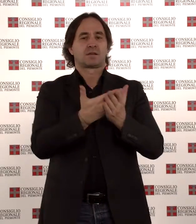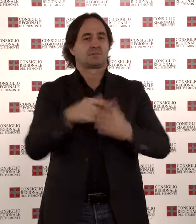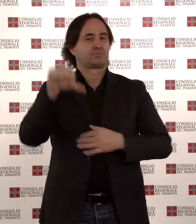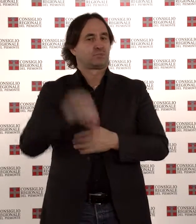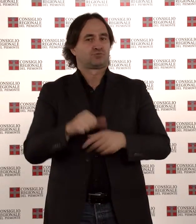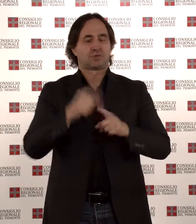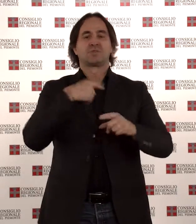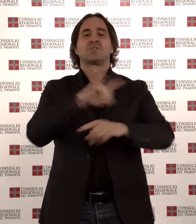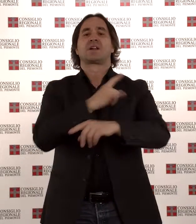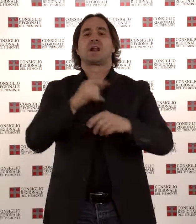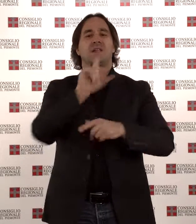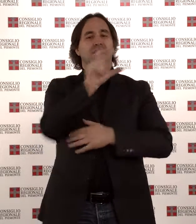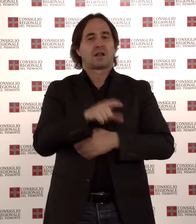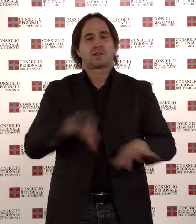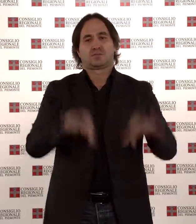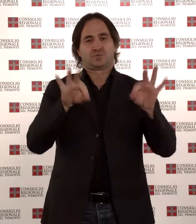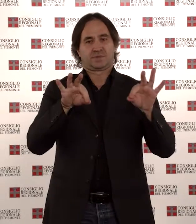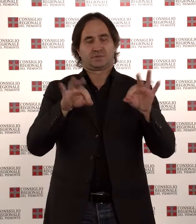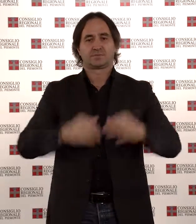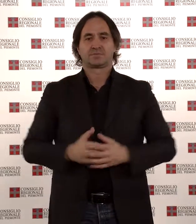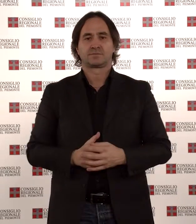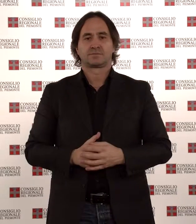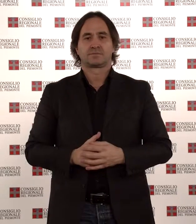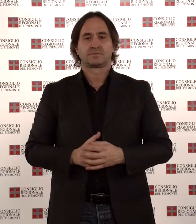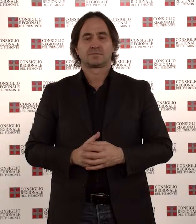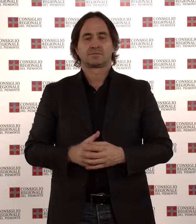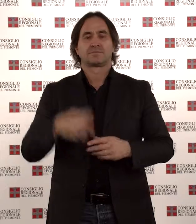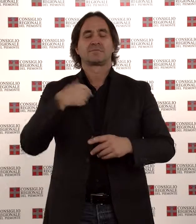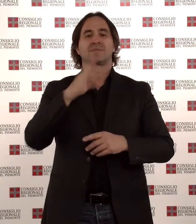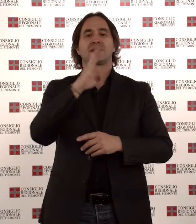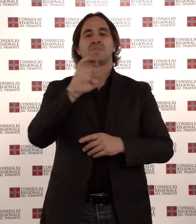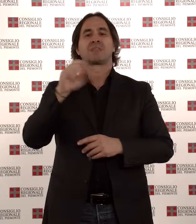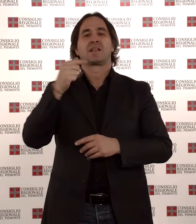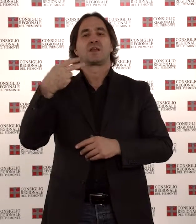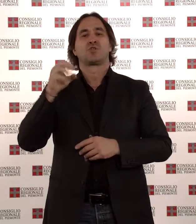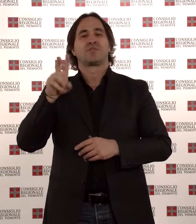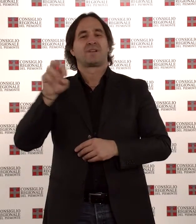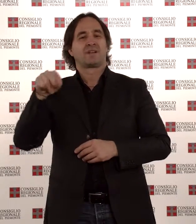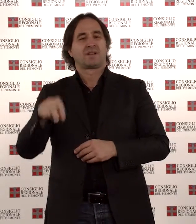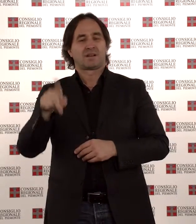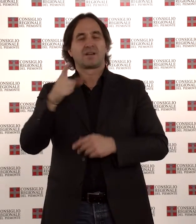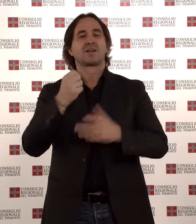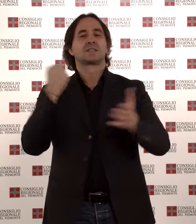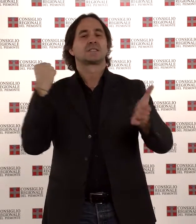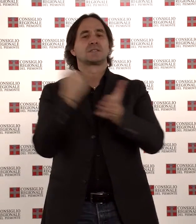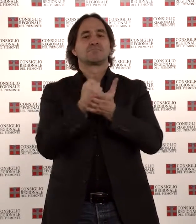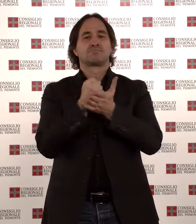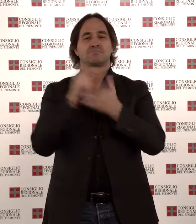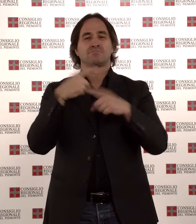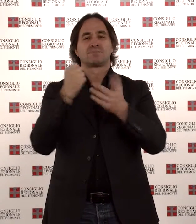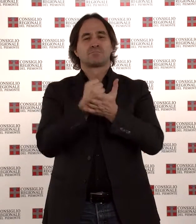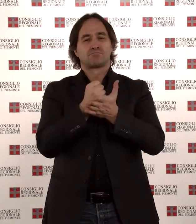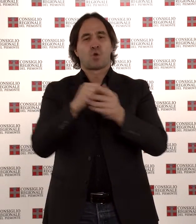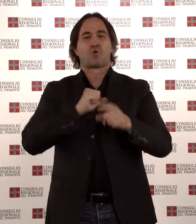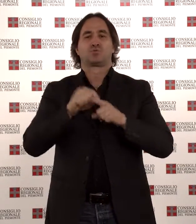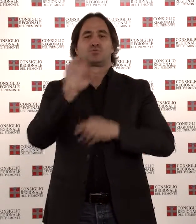di Fratelli d'Italia. L'inno alla gioia di Beethoven, simbolo musicale dell'Europa Unita, è risuonato nell'aula